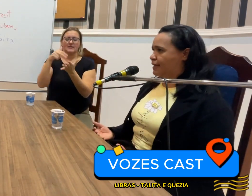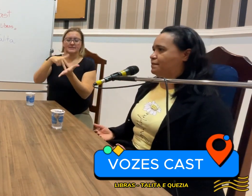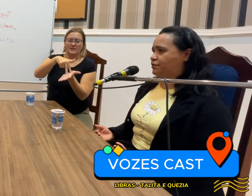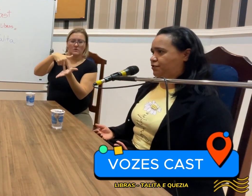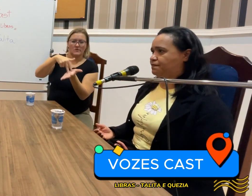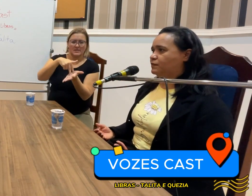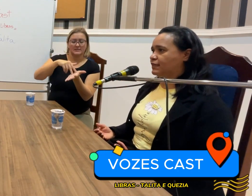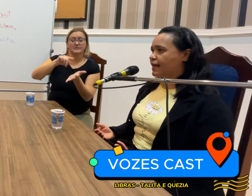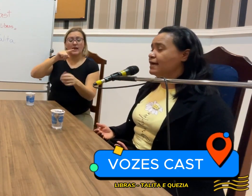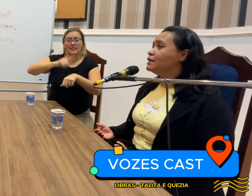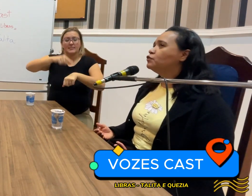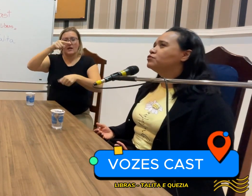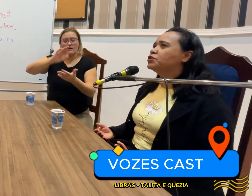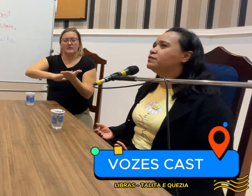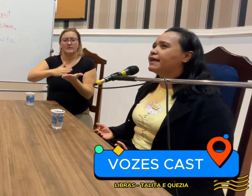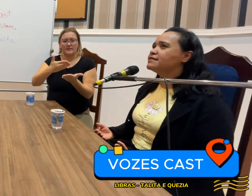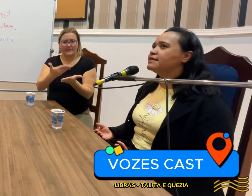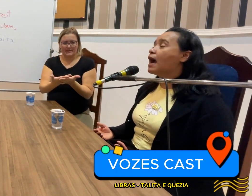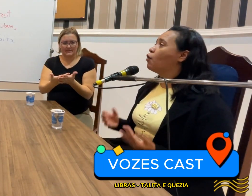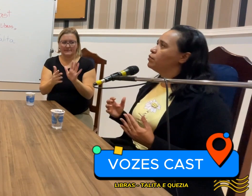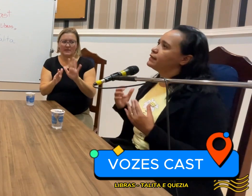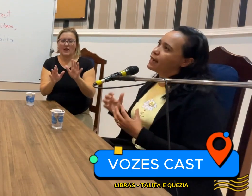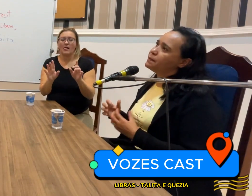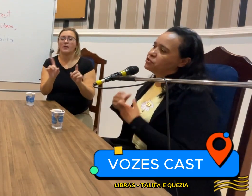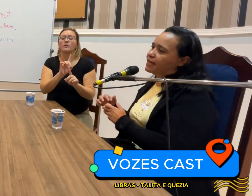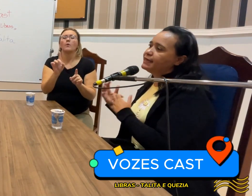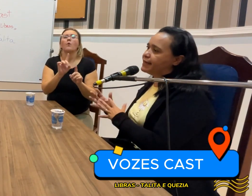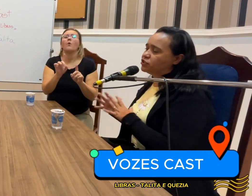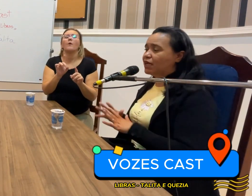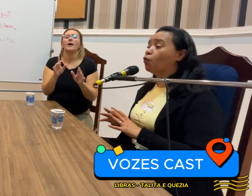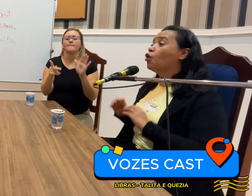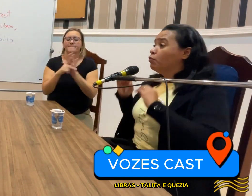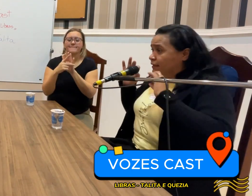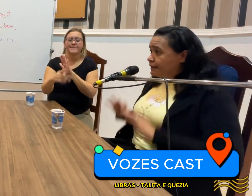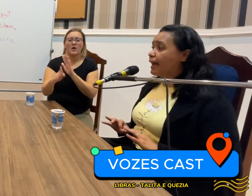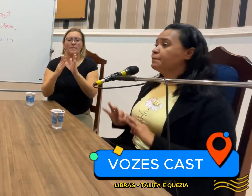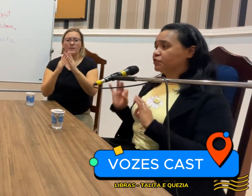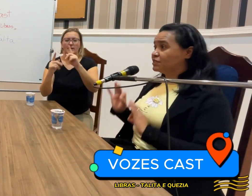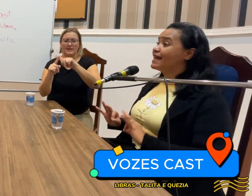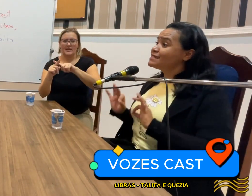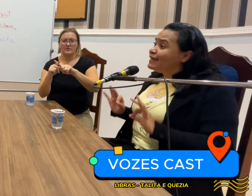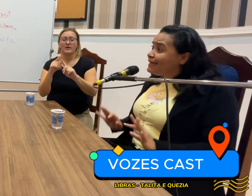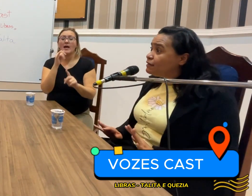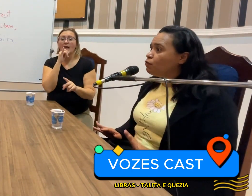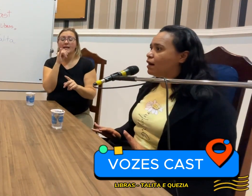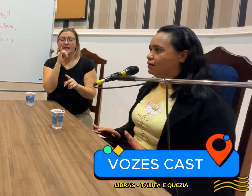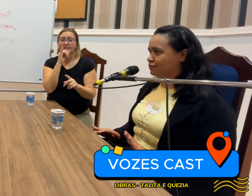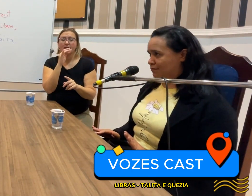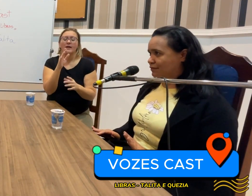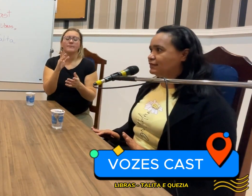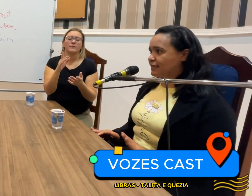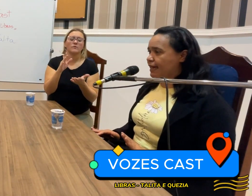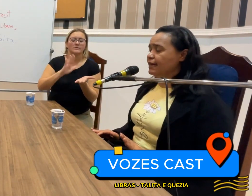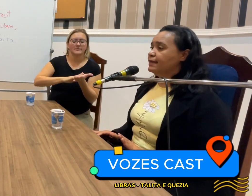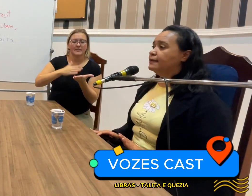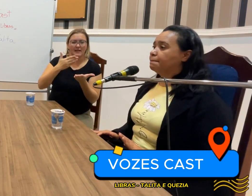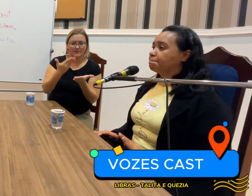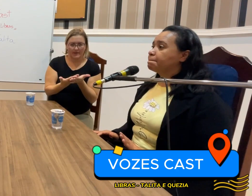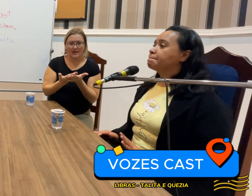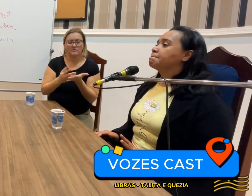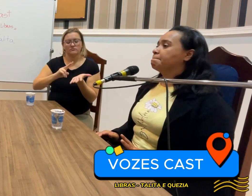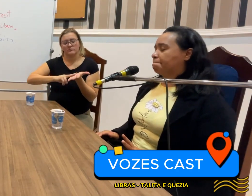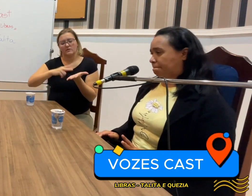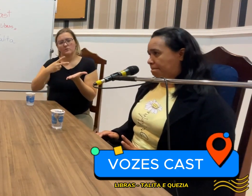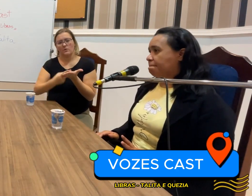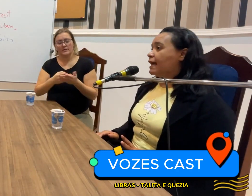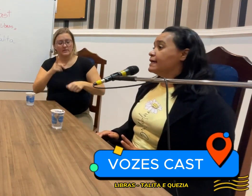como intérprete, né? Não digo nem assim, como intérprete da igreja. Não, como intérprete dessa língua. Sim, né? naquele